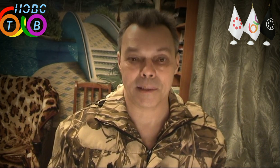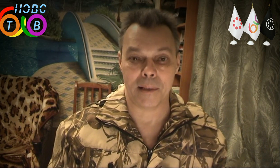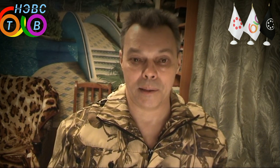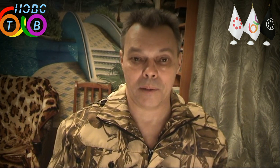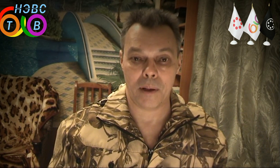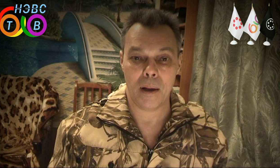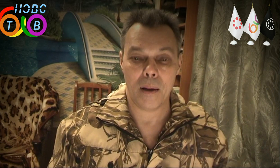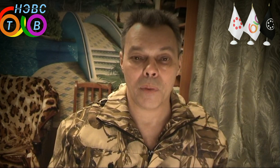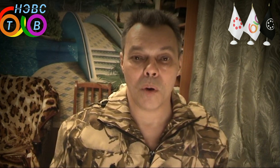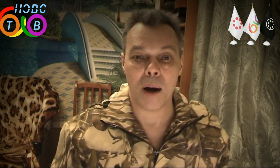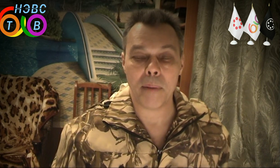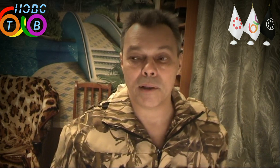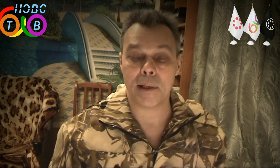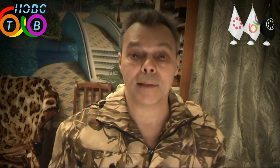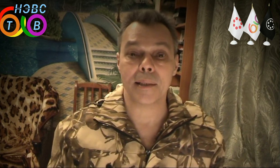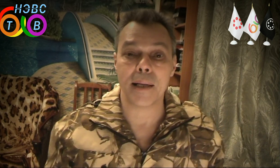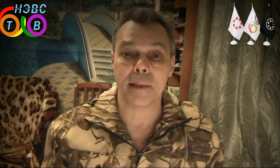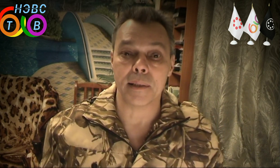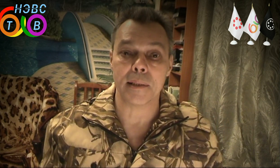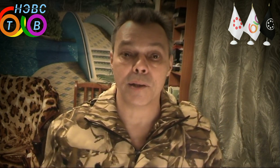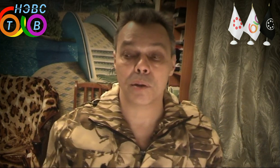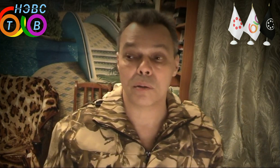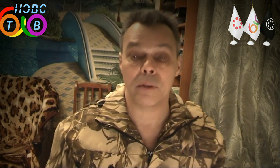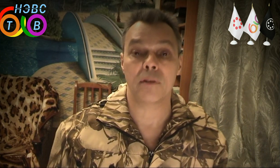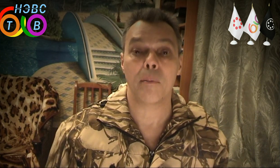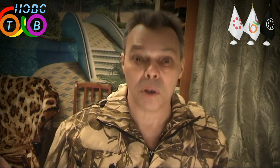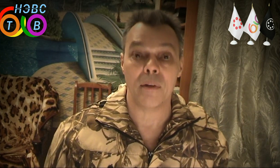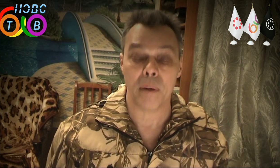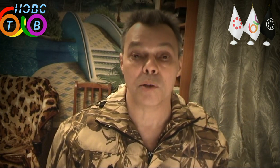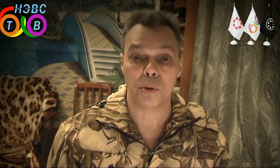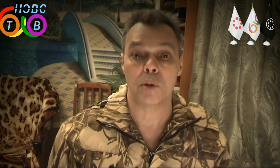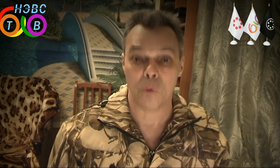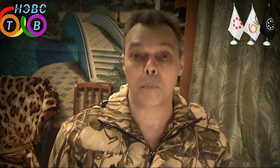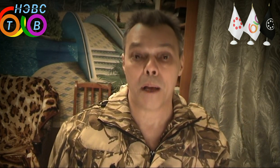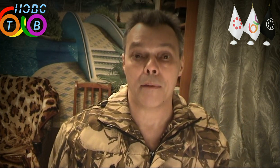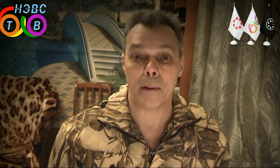отказаться от этого. Но опять, если отказаться, это значит, ведь свобода выбора существует, правильно,